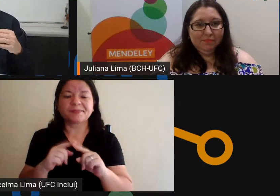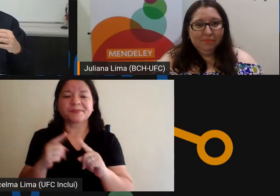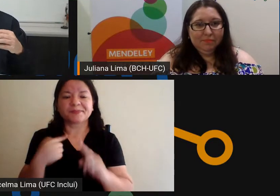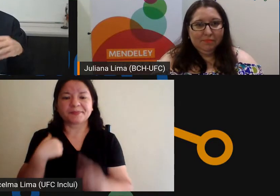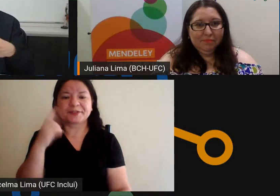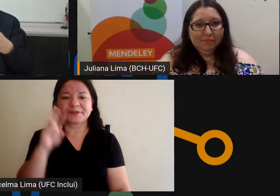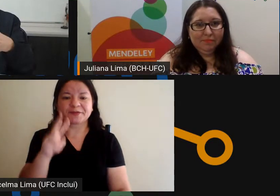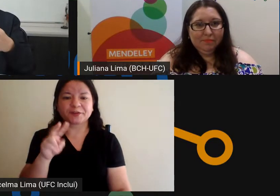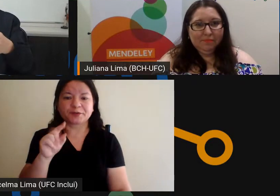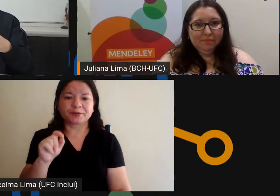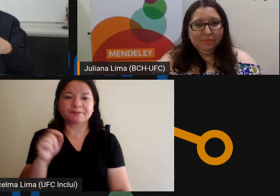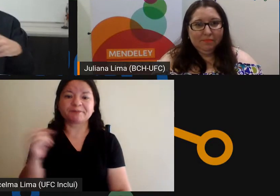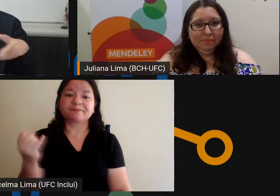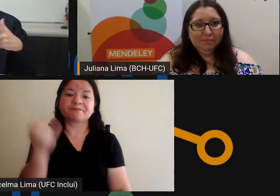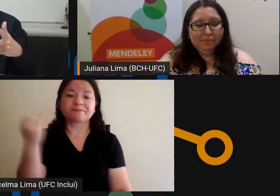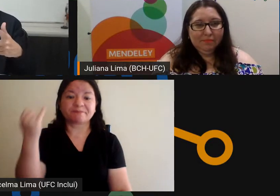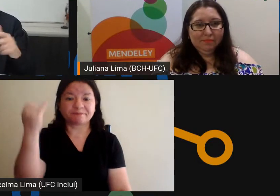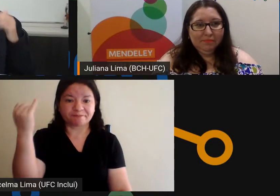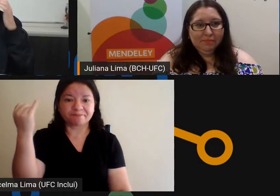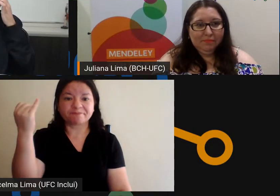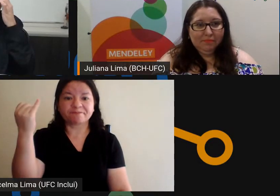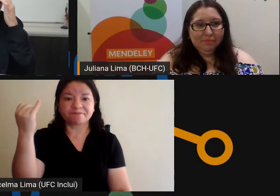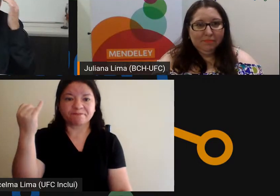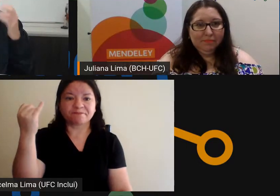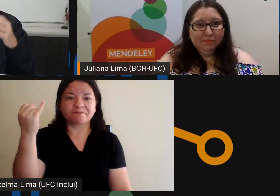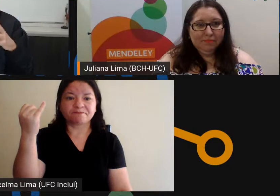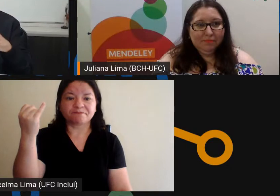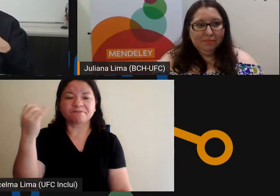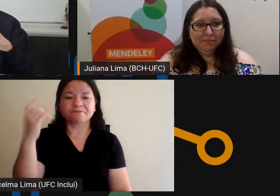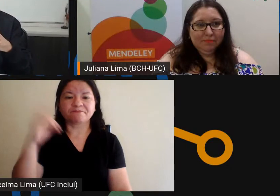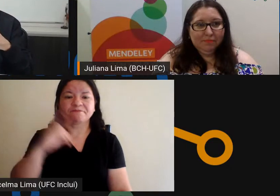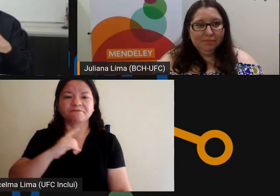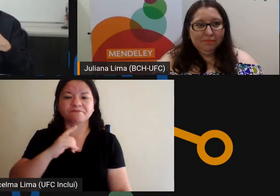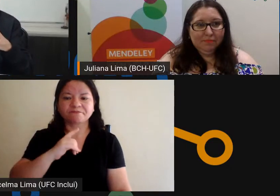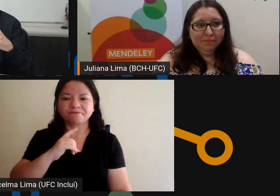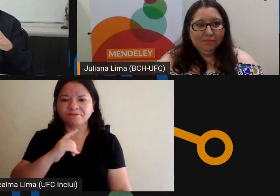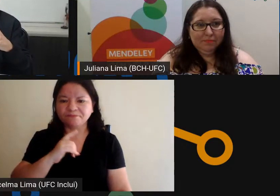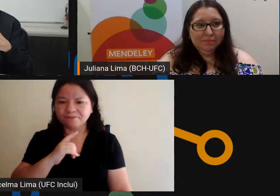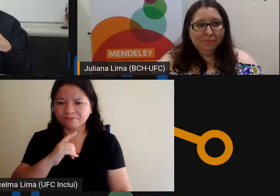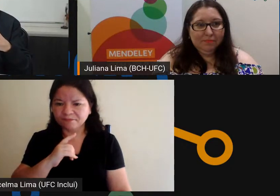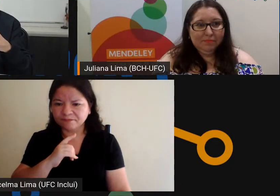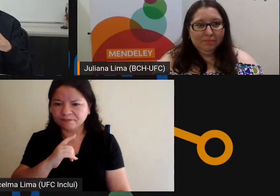muito importante, né? E outros índices, o Aging Factor é um índice legal, porque ele considera também